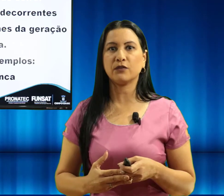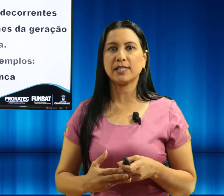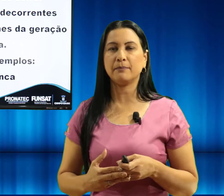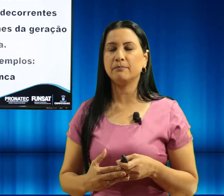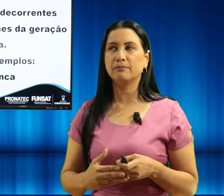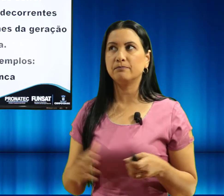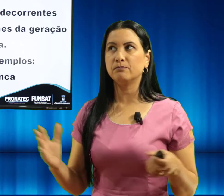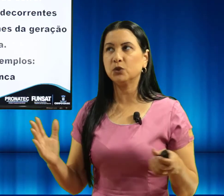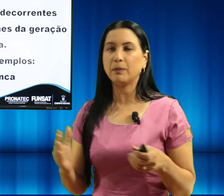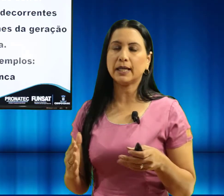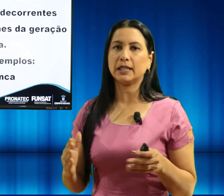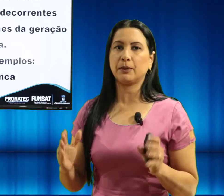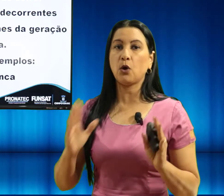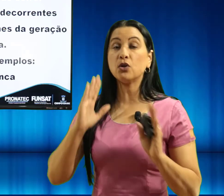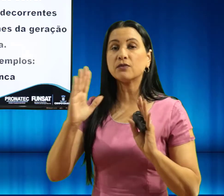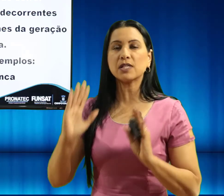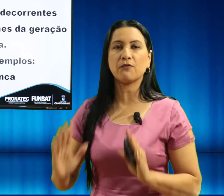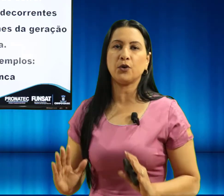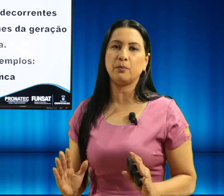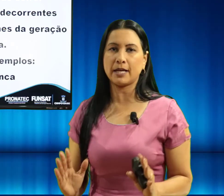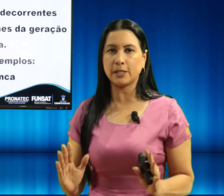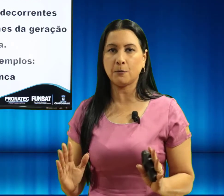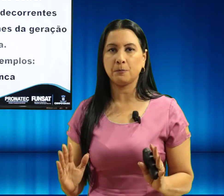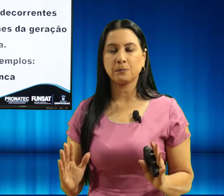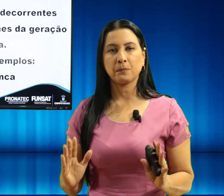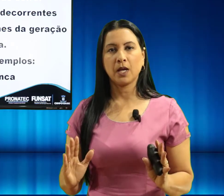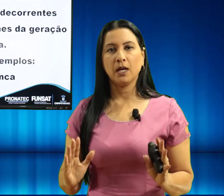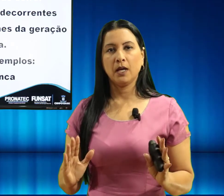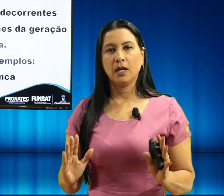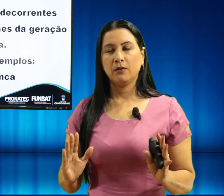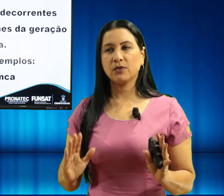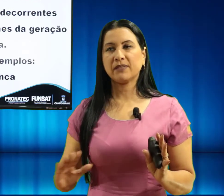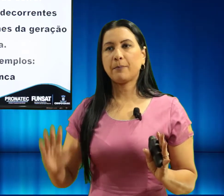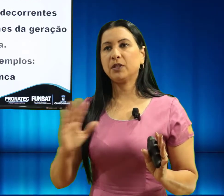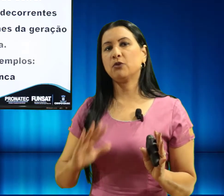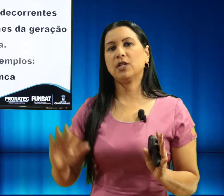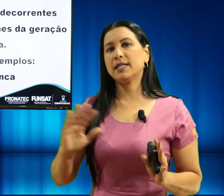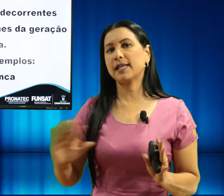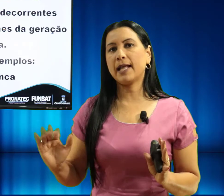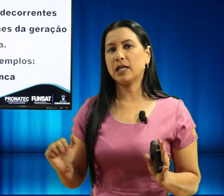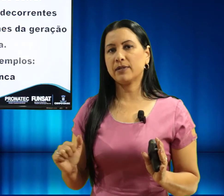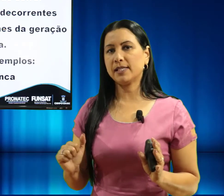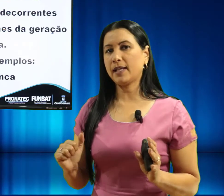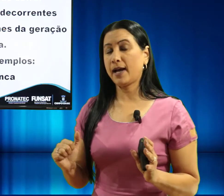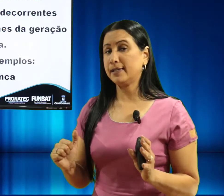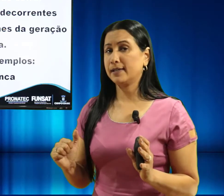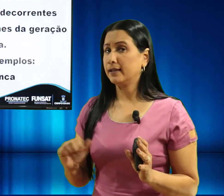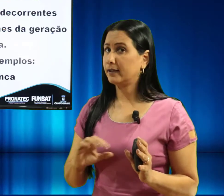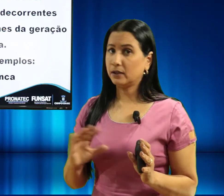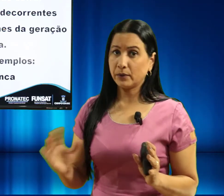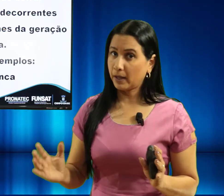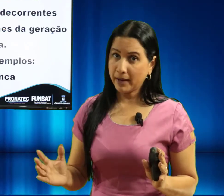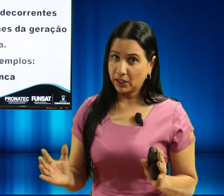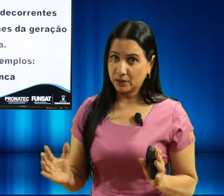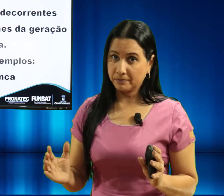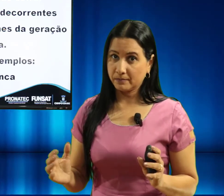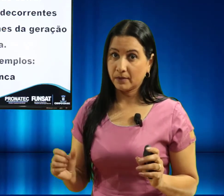ser muito bacana, porque onde você for no Brasil, você vai poder utilizar a língua de sinais tranquilamente, tá